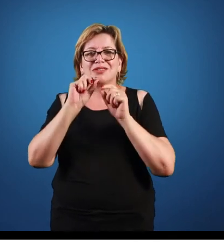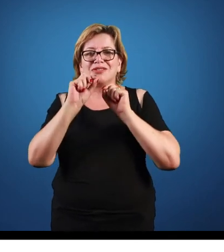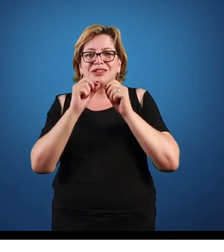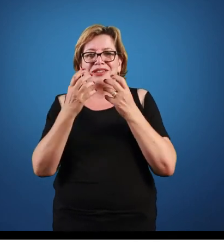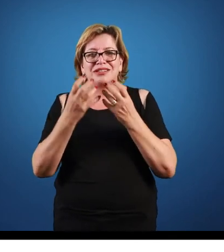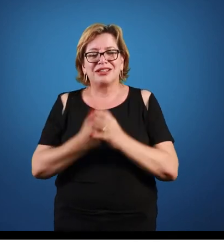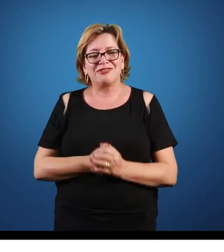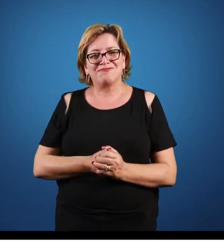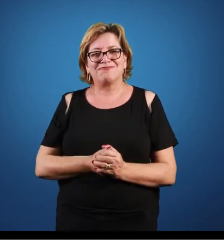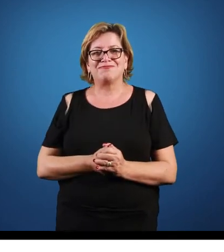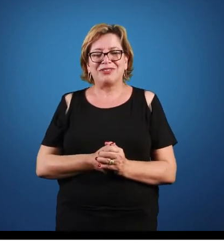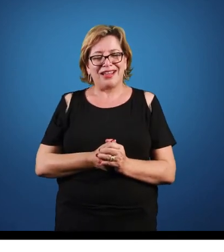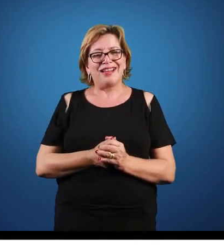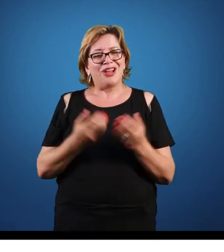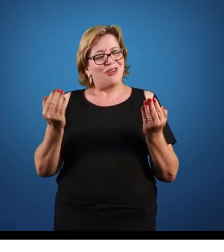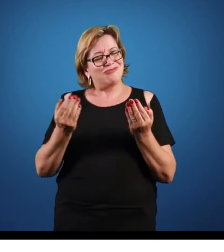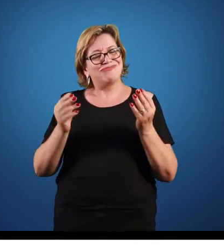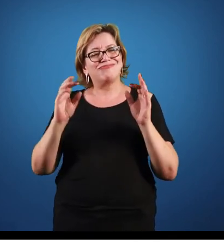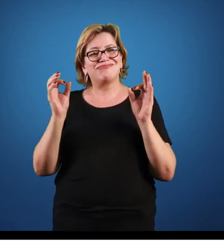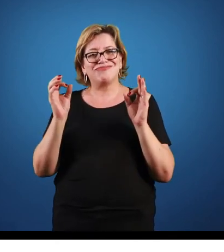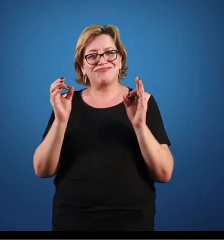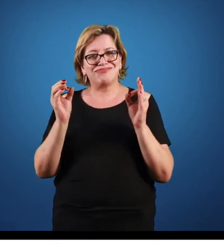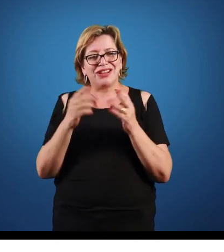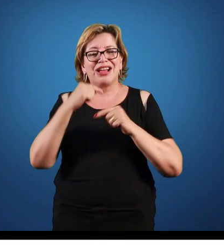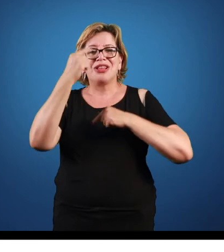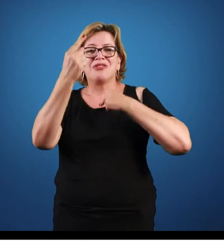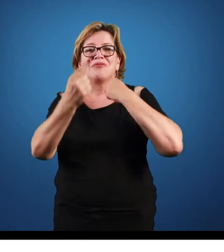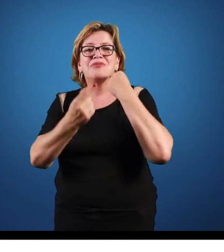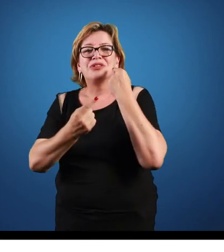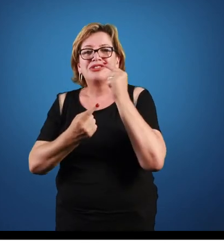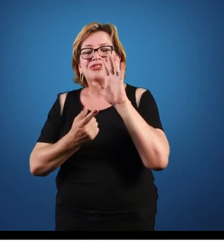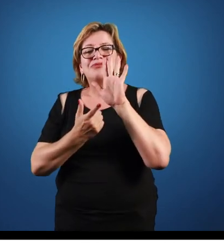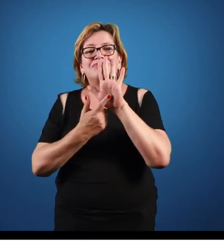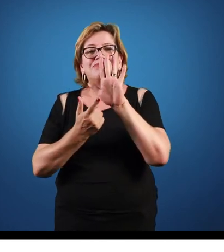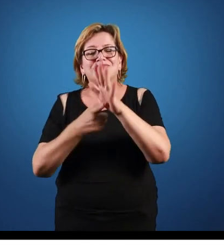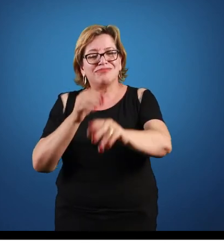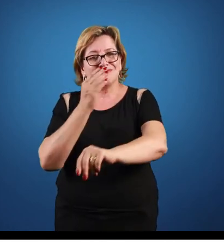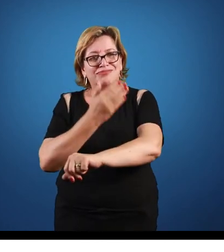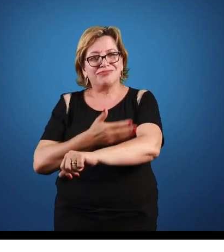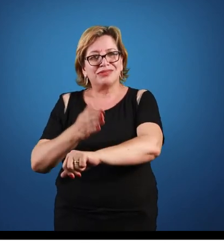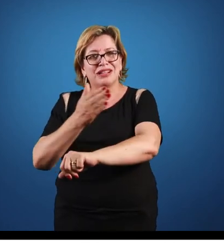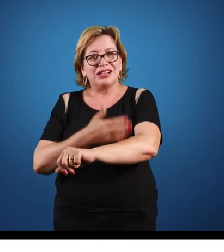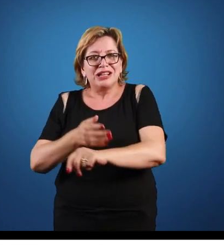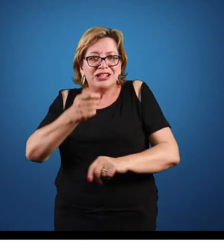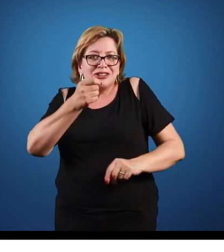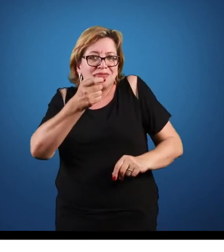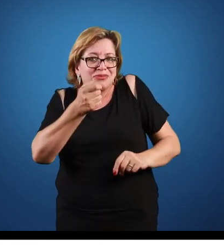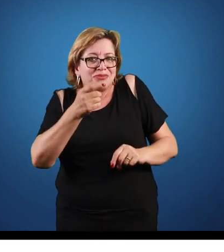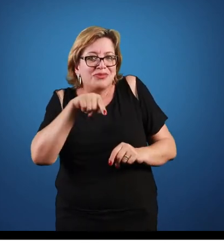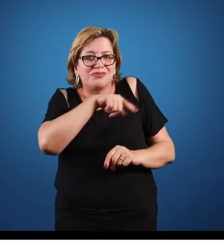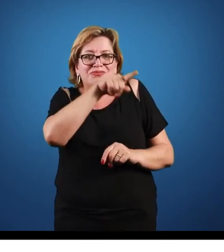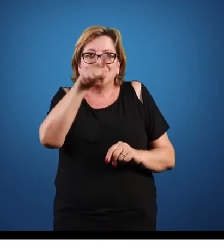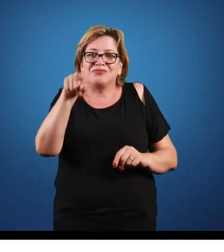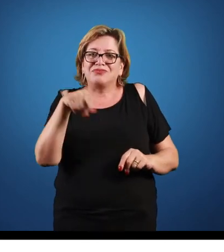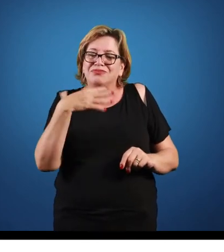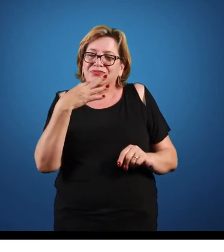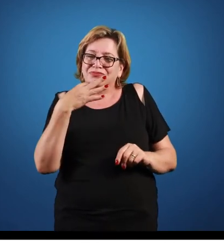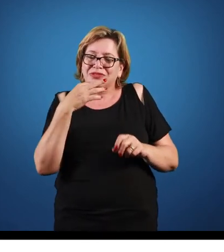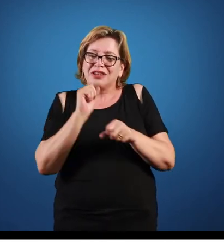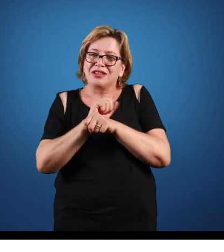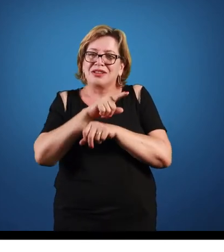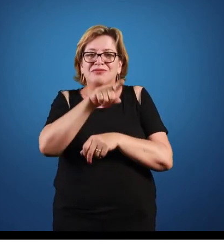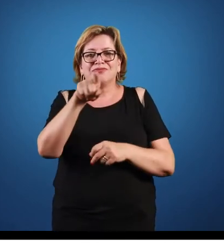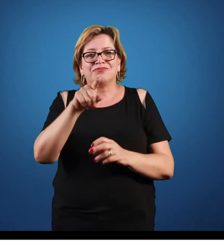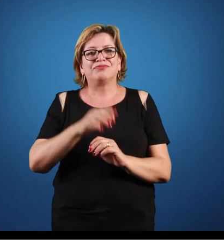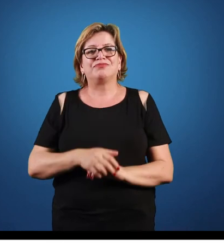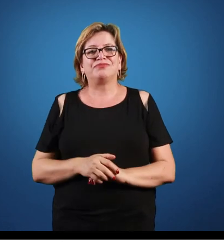mas a gente então era isso para hoje é nós na próxima agora a gente vai fazer a parte prática pra vocês conhecerem ok então aguardo vocês lá